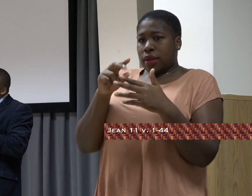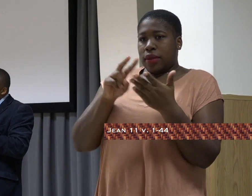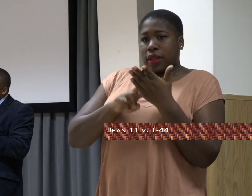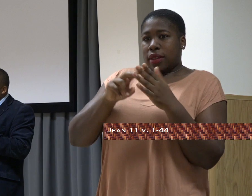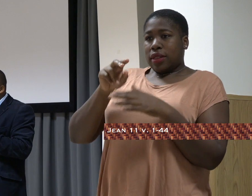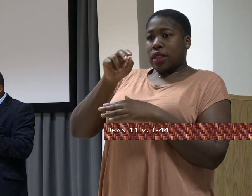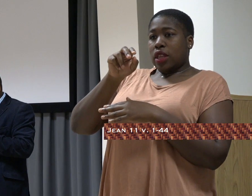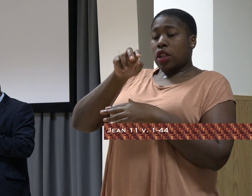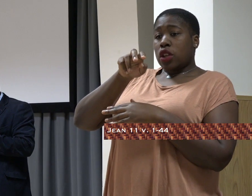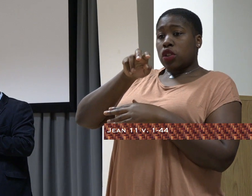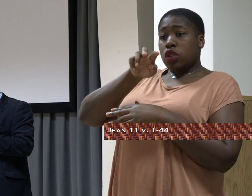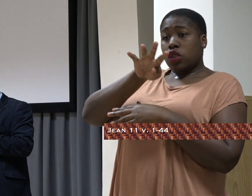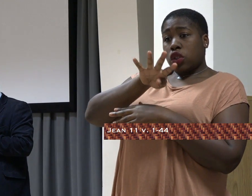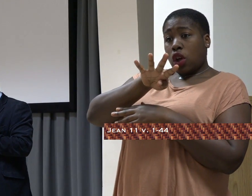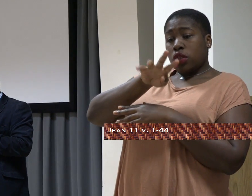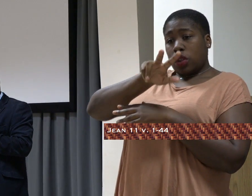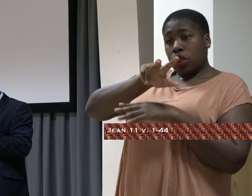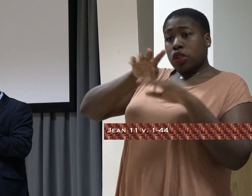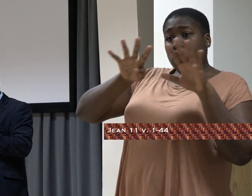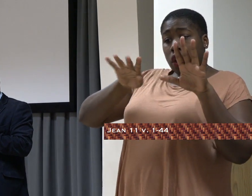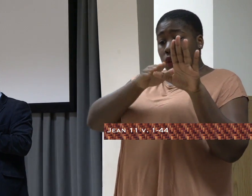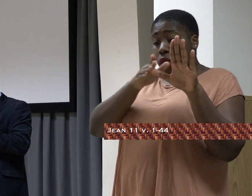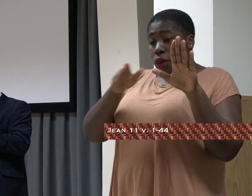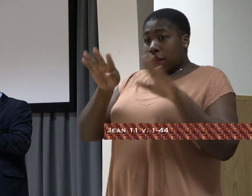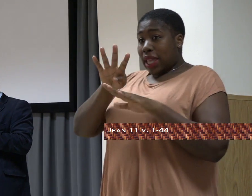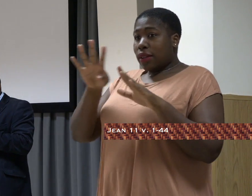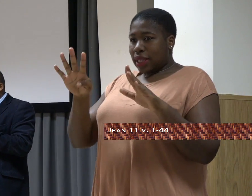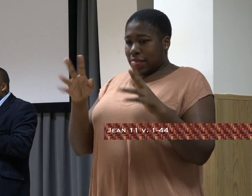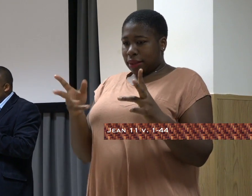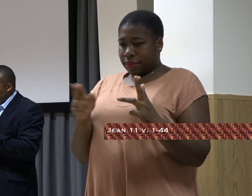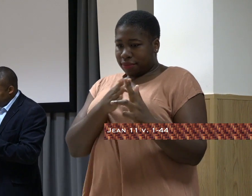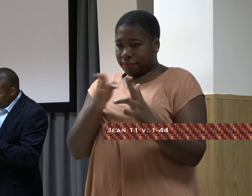va s'inspirer de ce qui se passe, de la résurrection de Lazare.